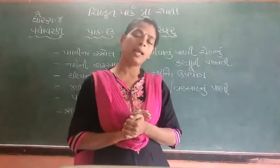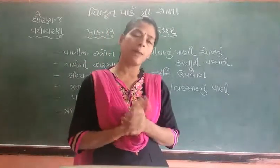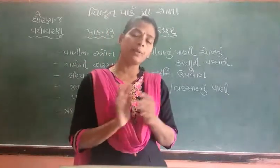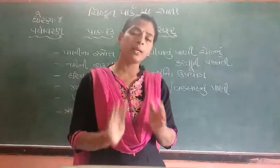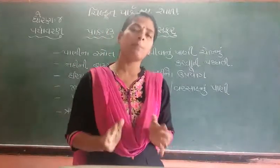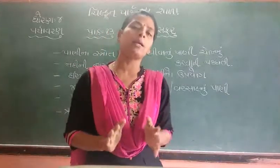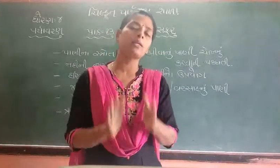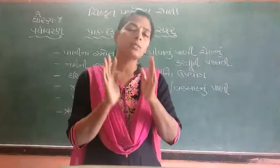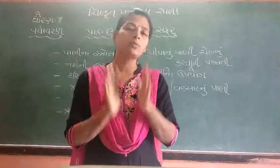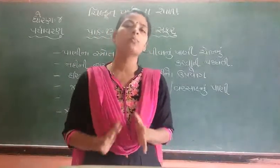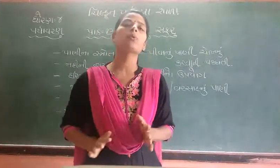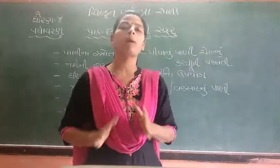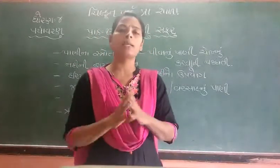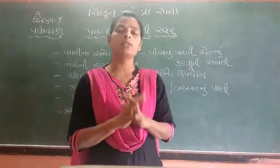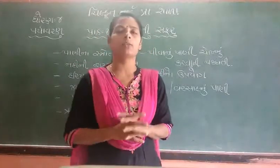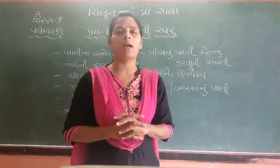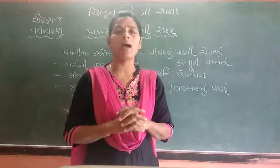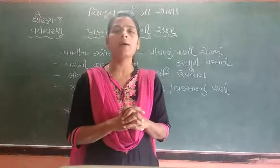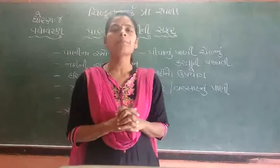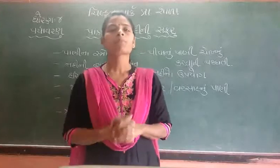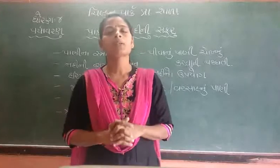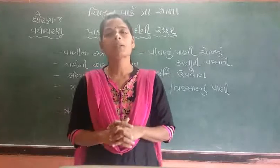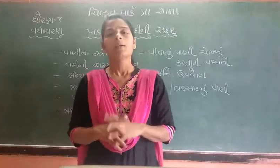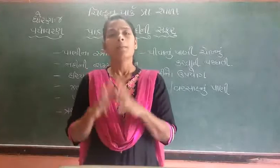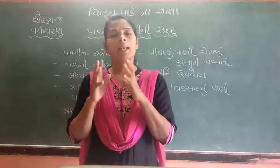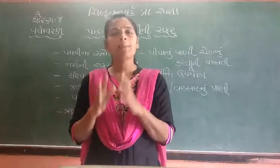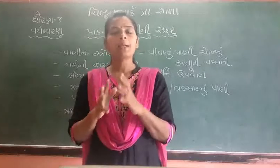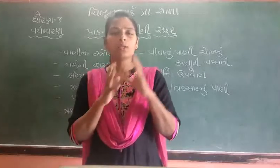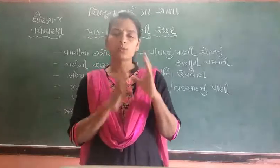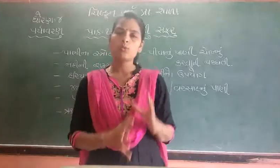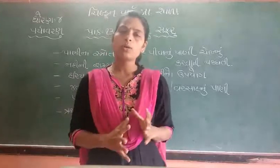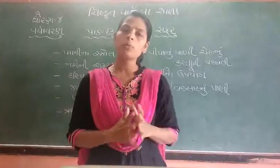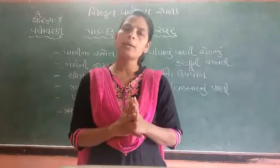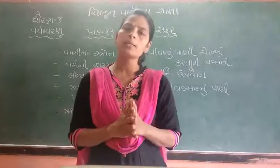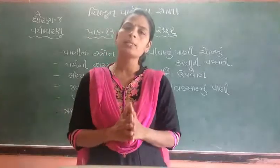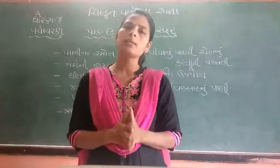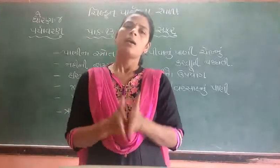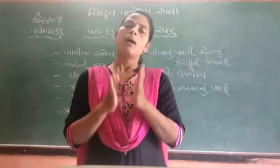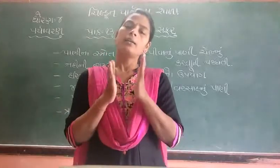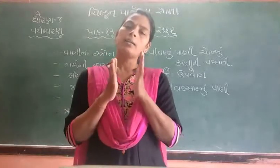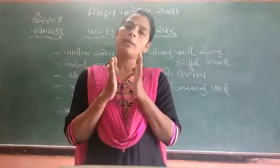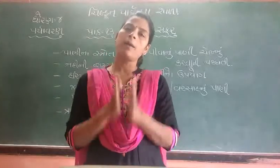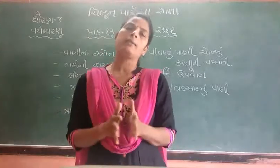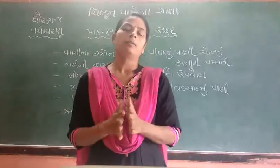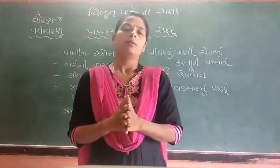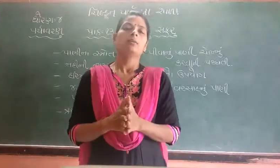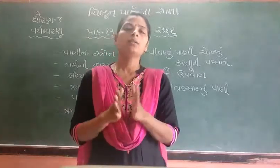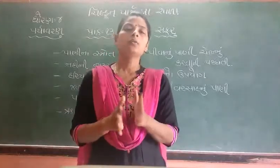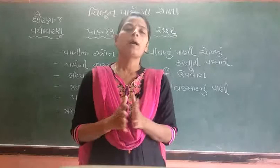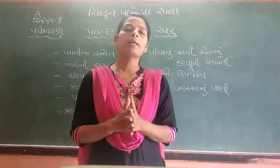આપણે એ પાણીને સીધું ઉપયોગમાં લઈ શકતા નથી. પહેલા એ પાણીને ચોખ્ખું કરવું પડે છે અને ત્યારબાદ નદીનું પાણી પણ